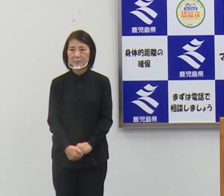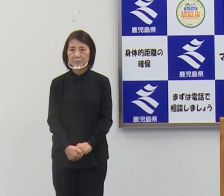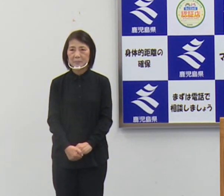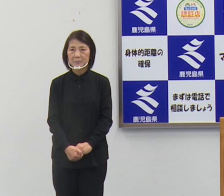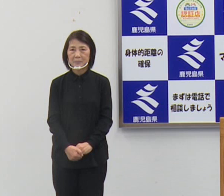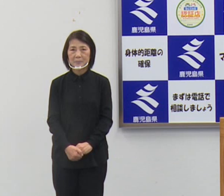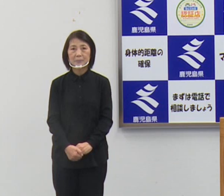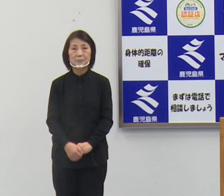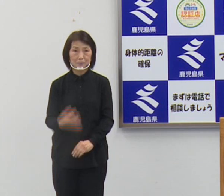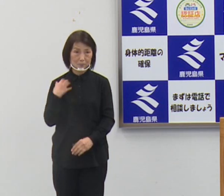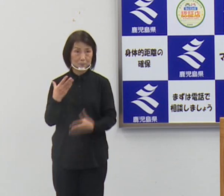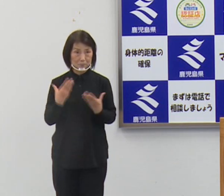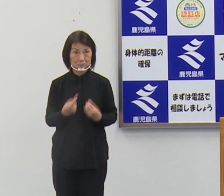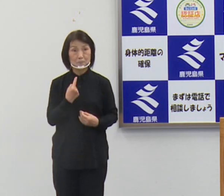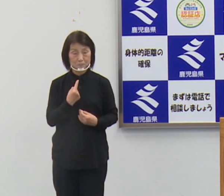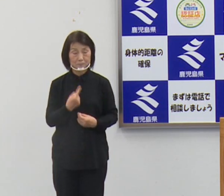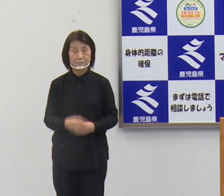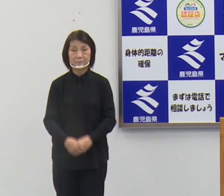はい、幹事社からは以上です。